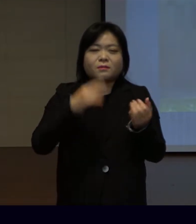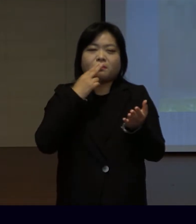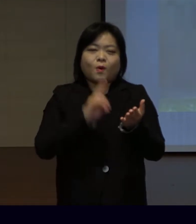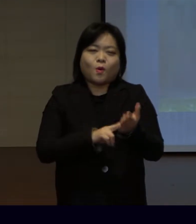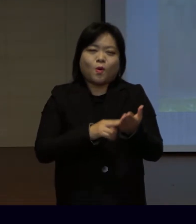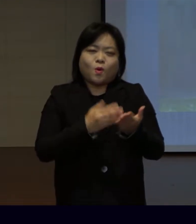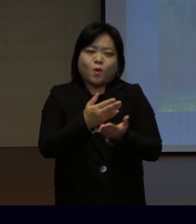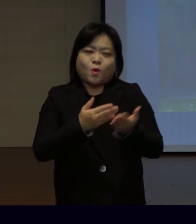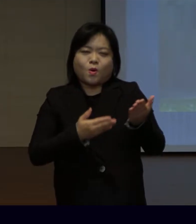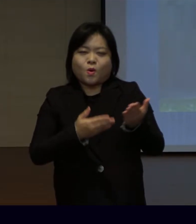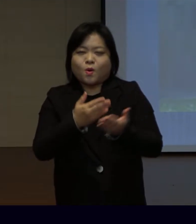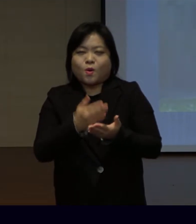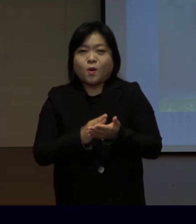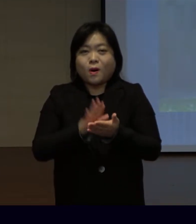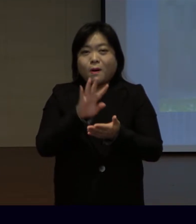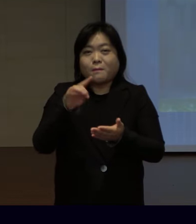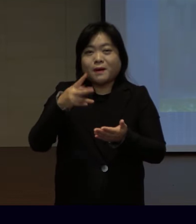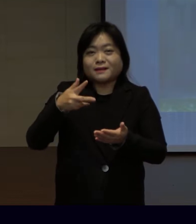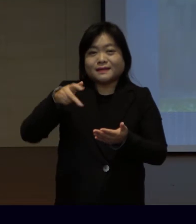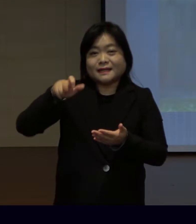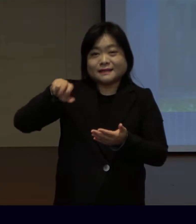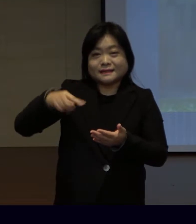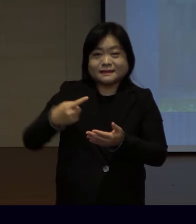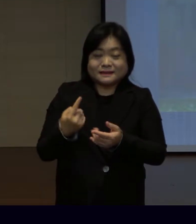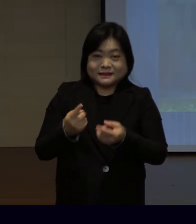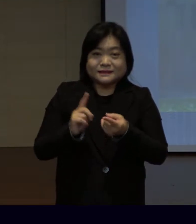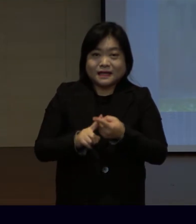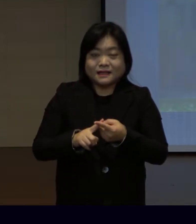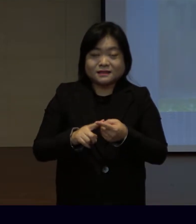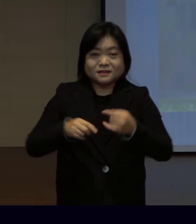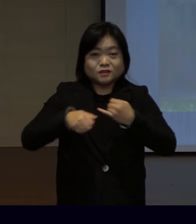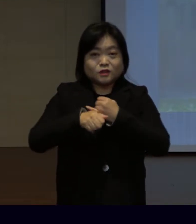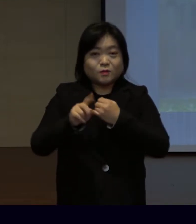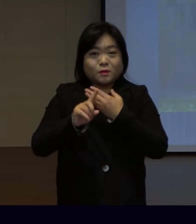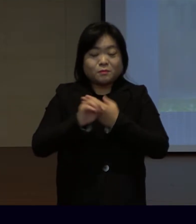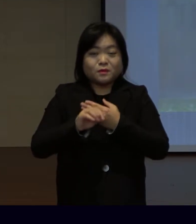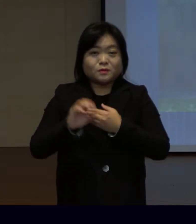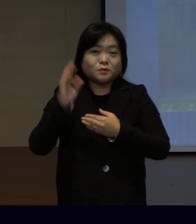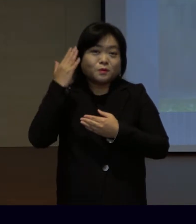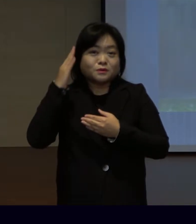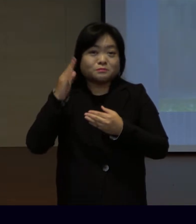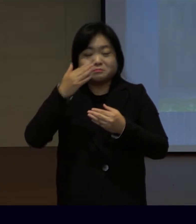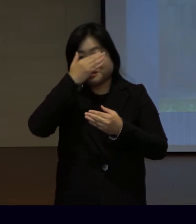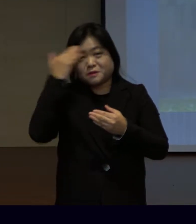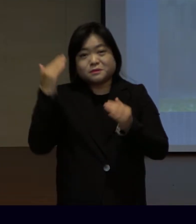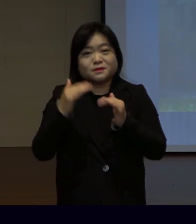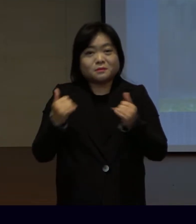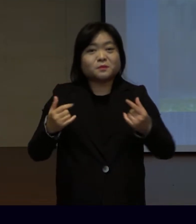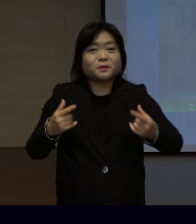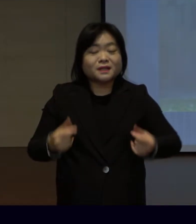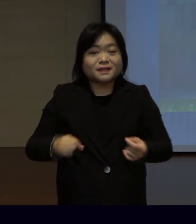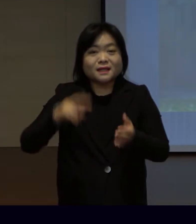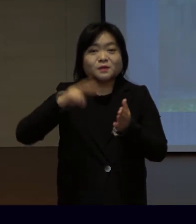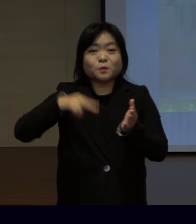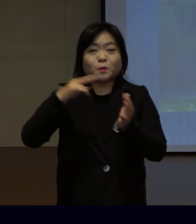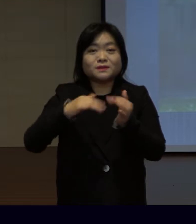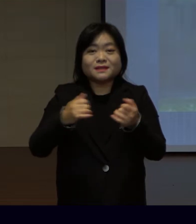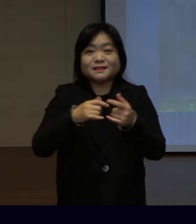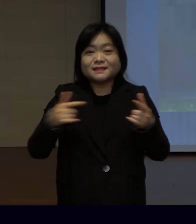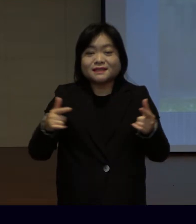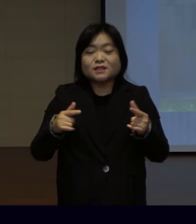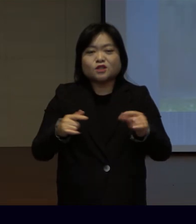거예요. 발자크 연애는 전부 그 요새 아이돌하고 비슷합니다. 다 이렇게 독자들이